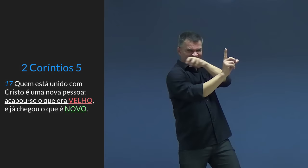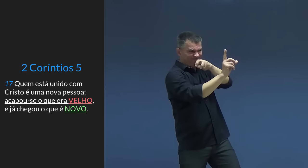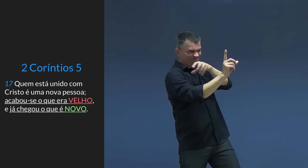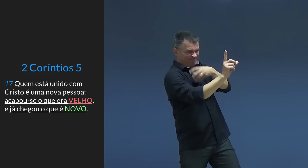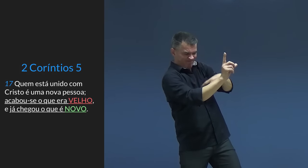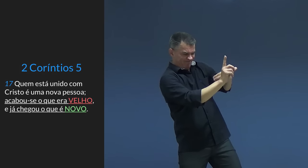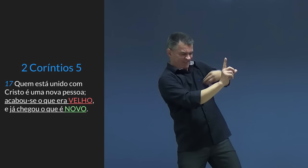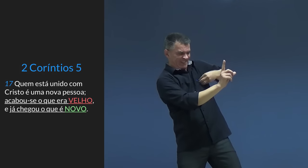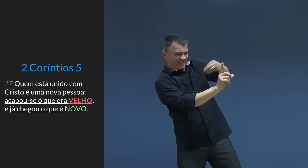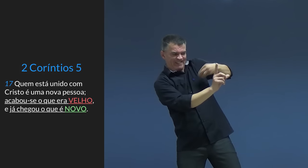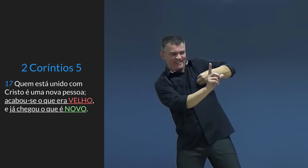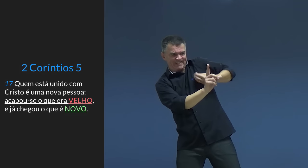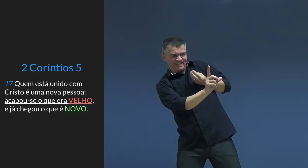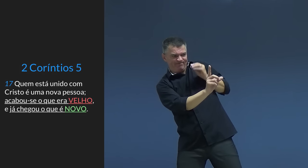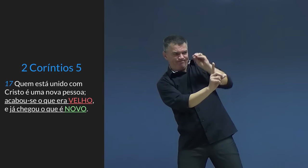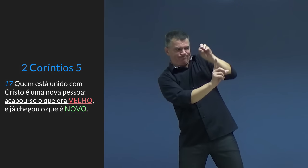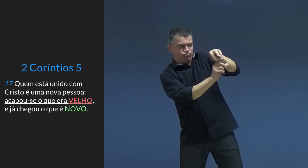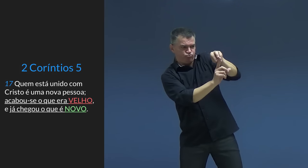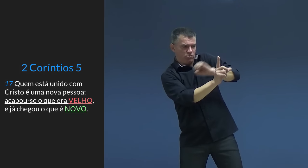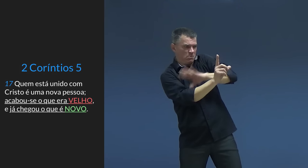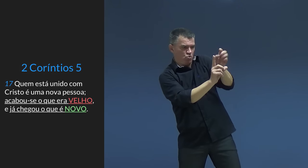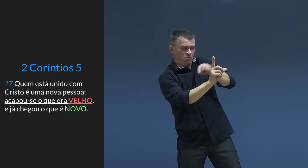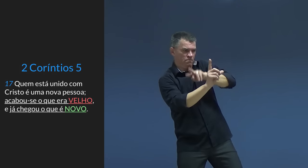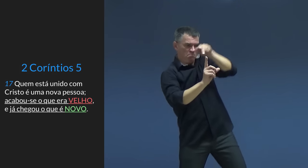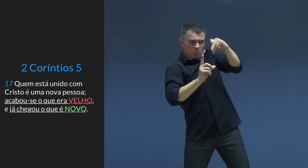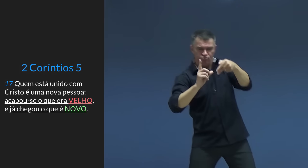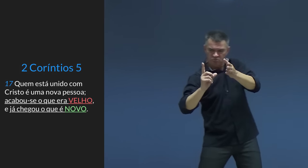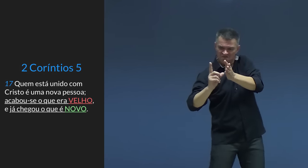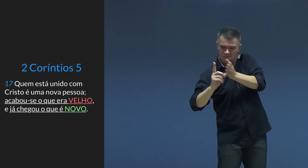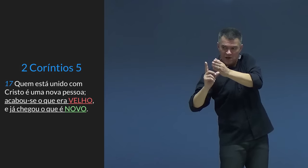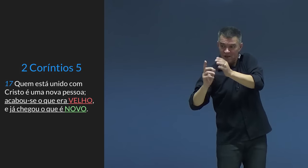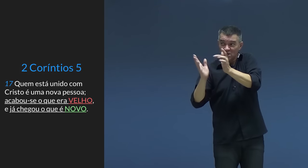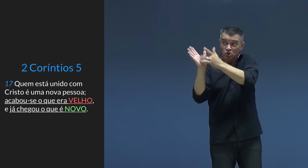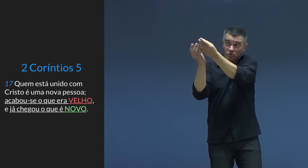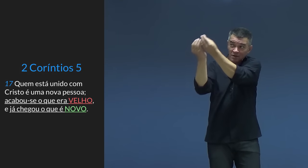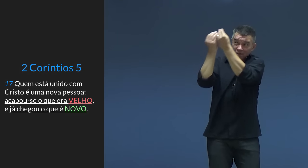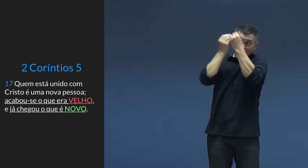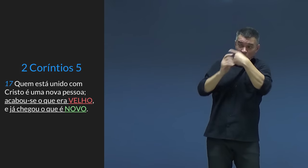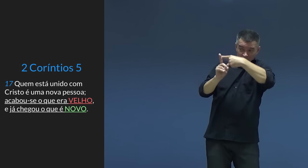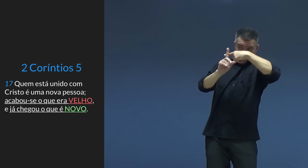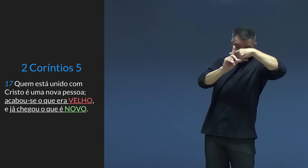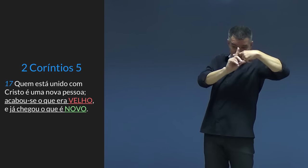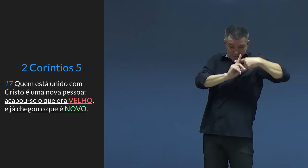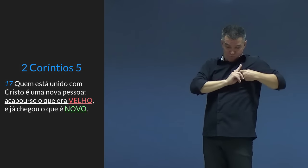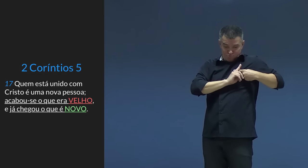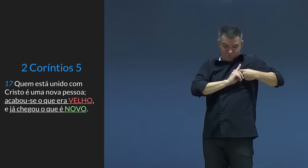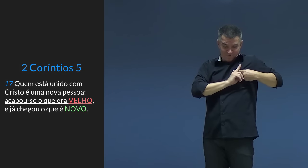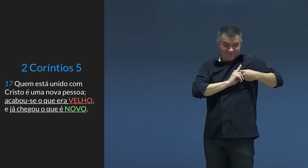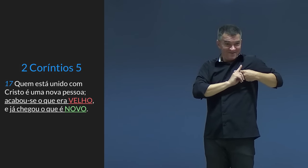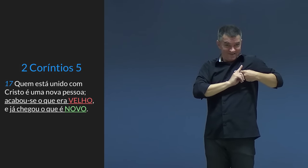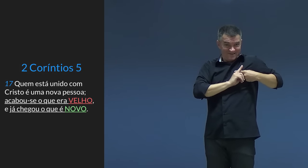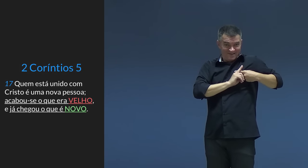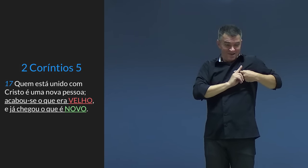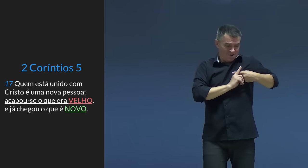né? Então, a cruz está ali e os pecados todos foram deixados ali na cruz. E Deus deu a cruz para você